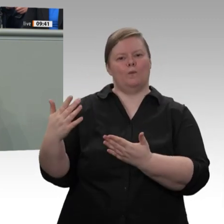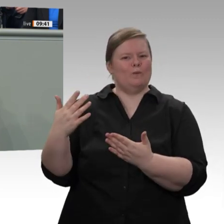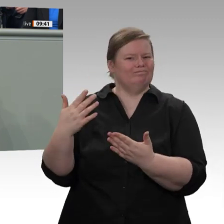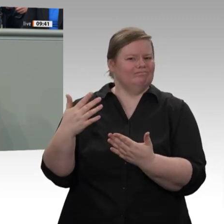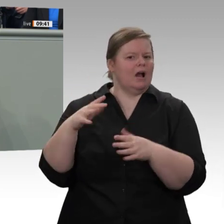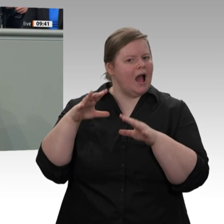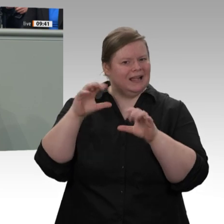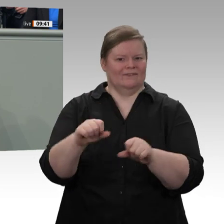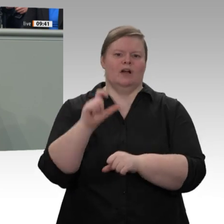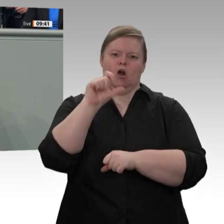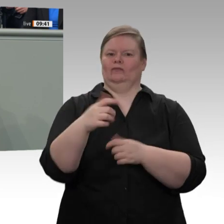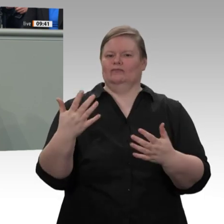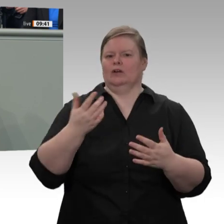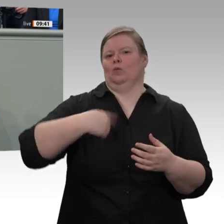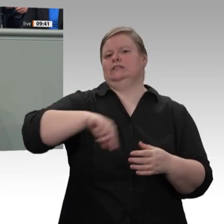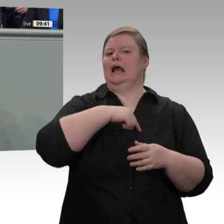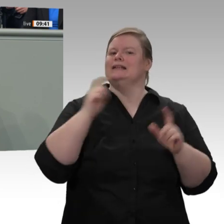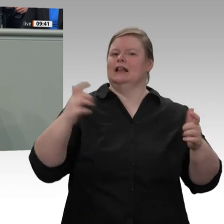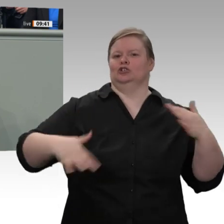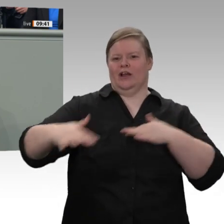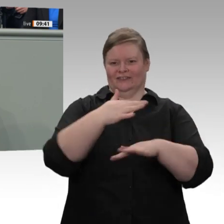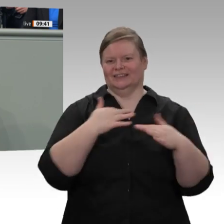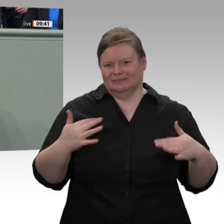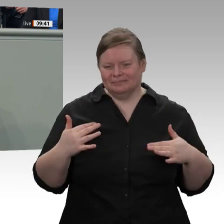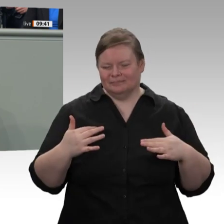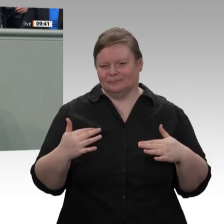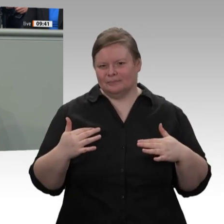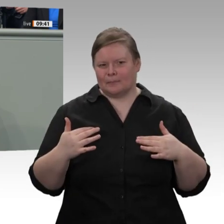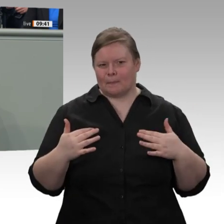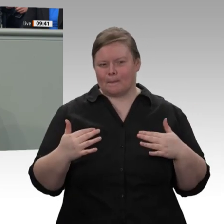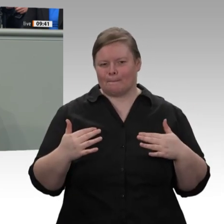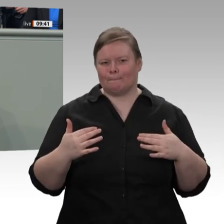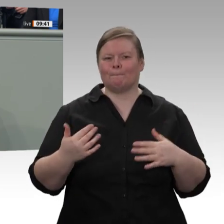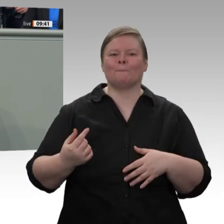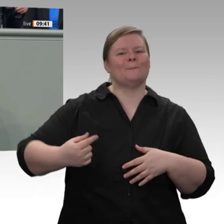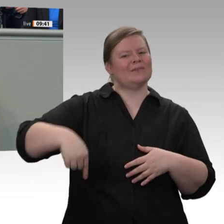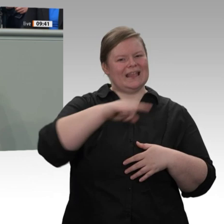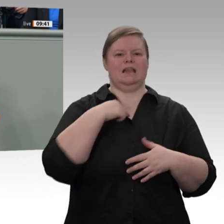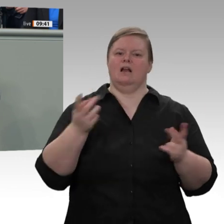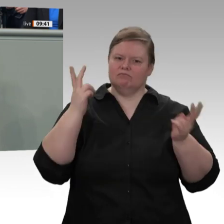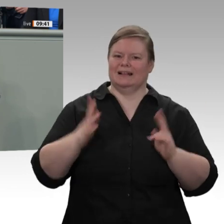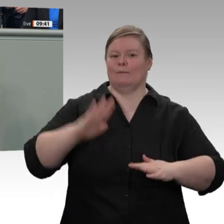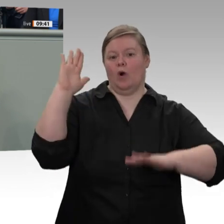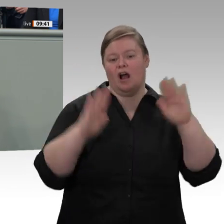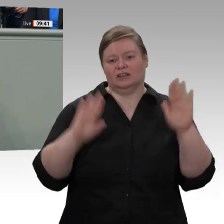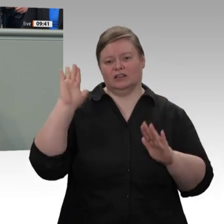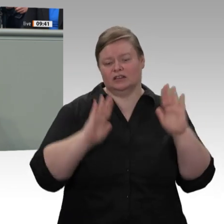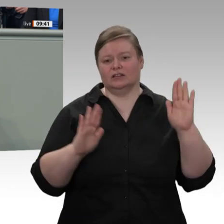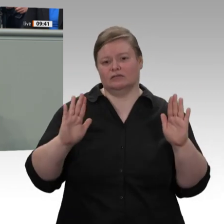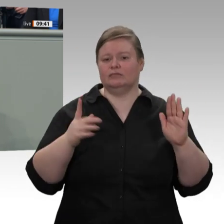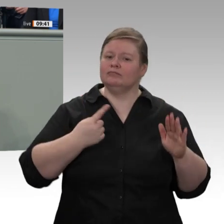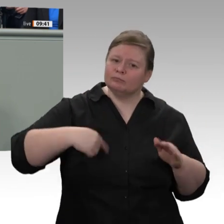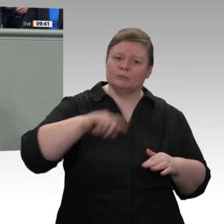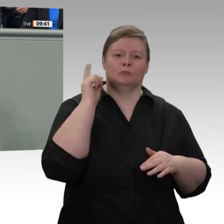Zeit, die Gesellschaft zu versöhnen und nicht die Gesellschaft zu spalten. Es ist unsere Aufgabe als Demokraten dafür